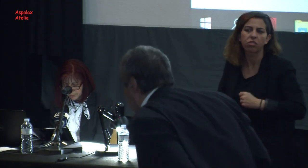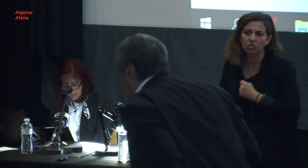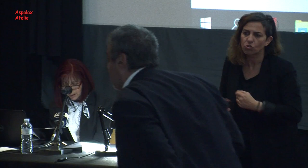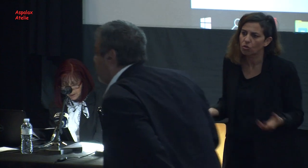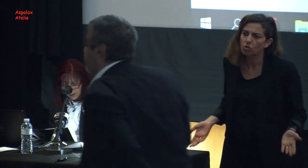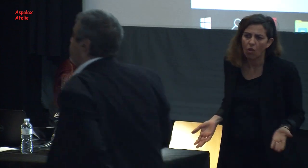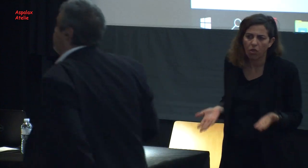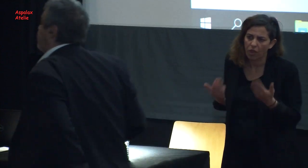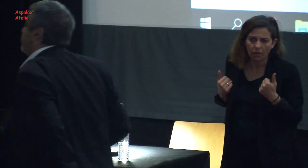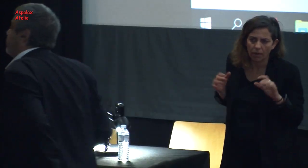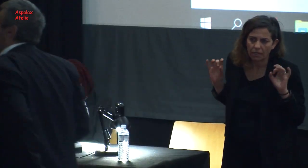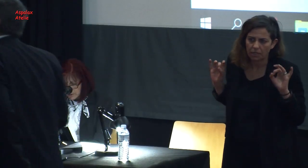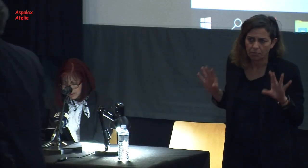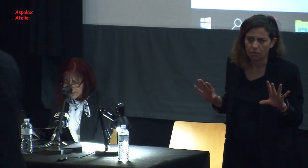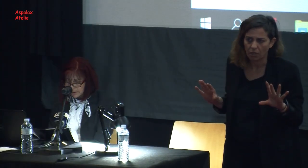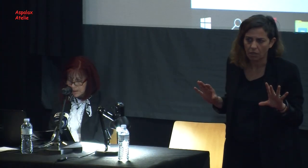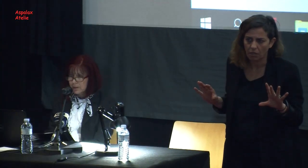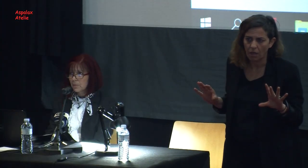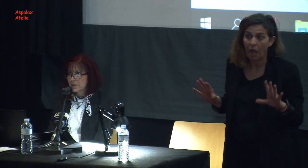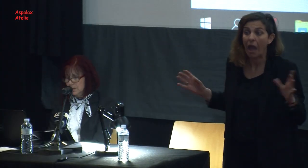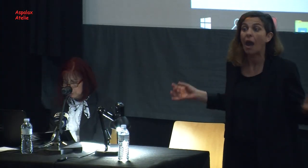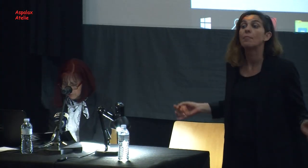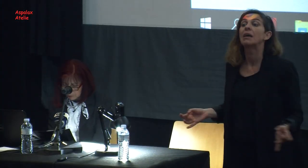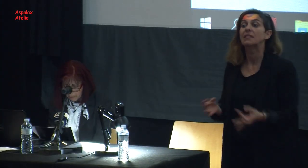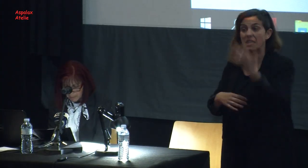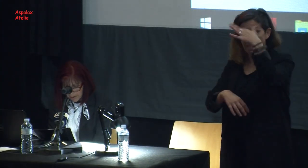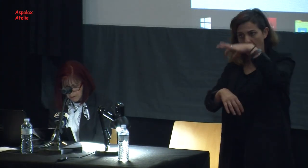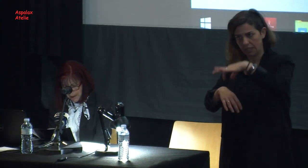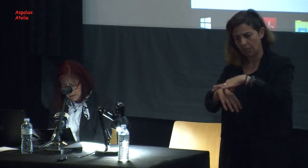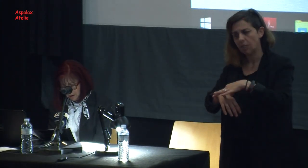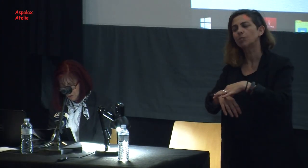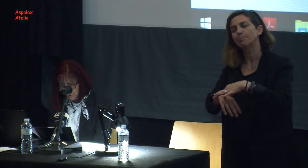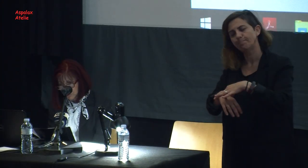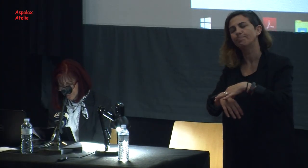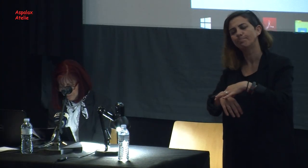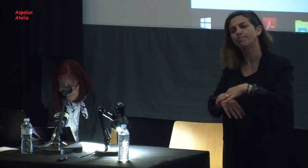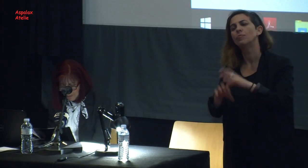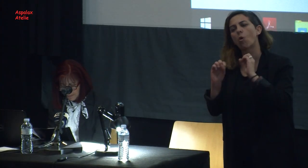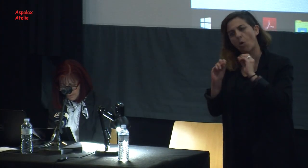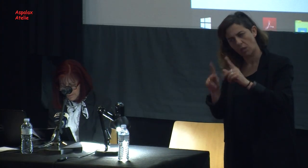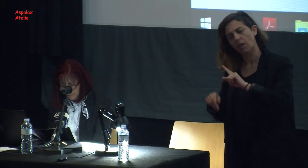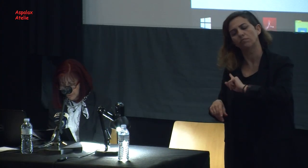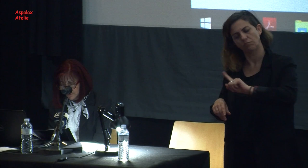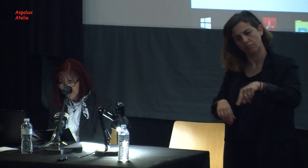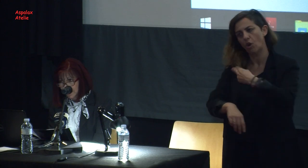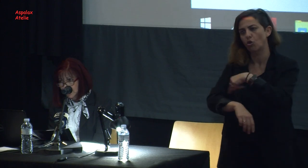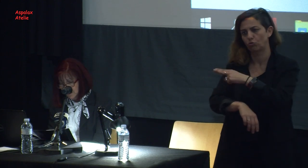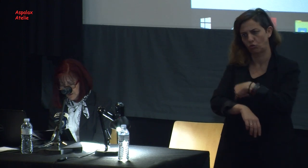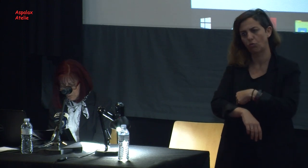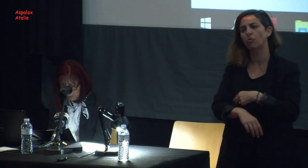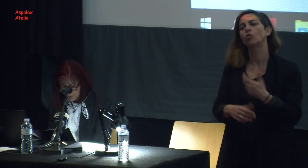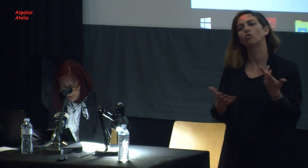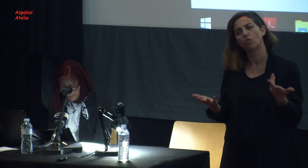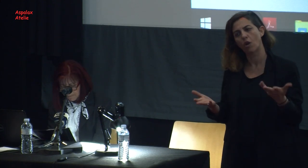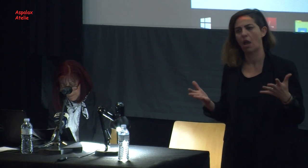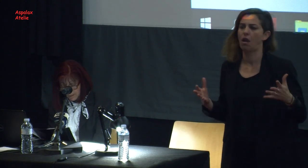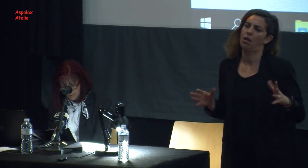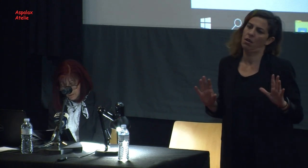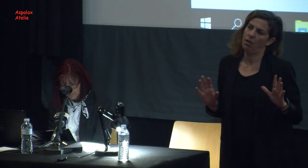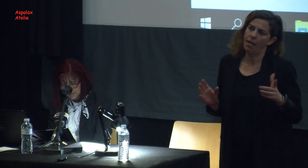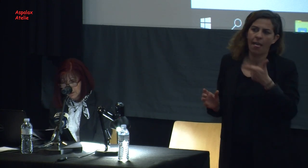υπάρχουν. Και αν ο ασθενής δεχτεί την επίσκεψη στο νοσοκομείο, έχει καλώς. Διαφορετικά έρχεται η